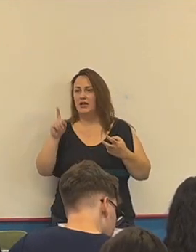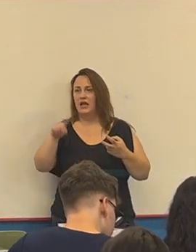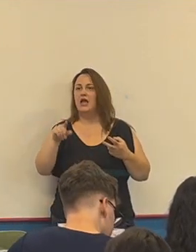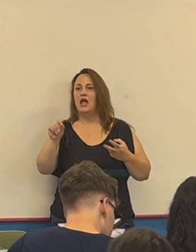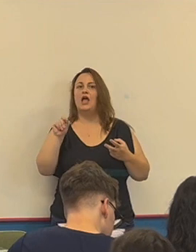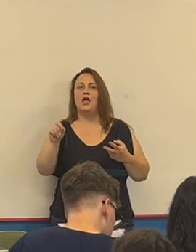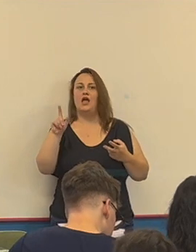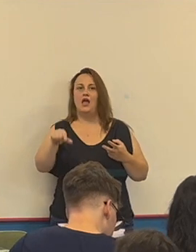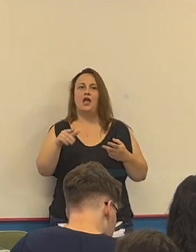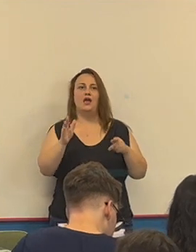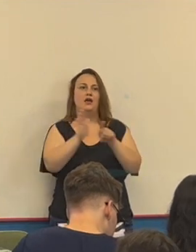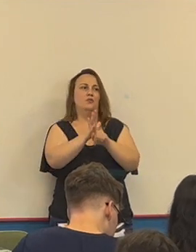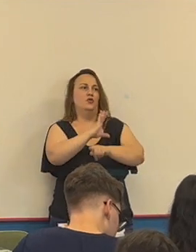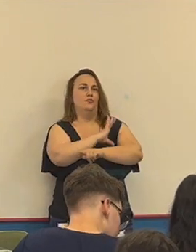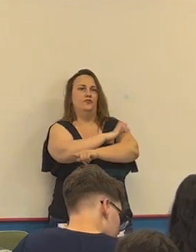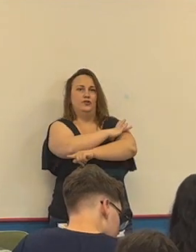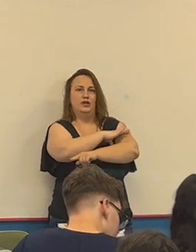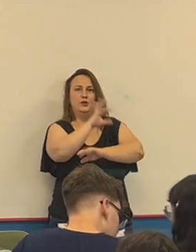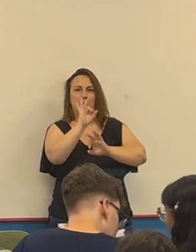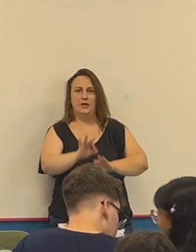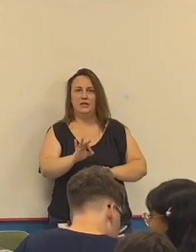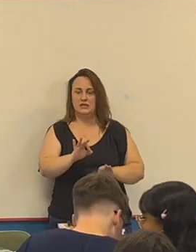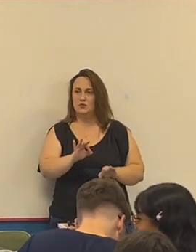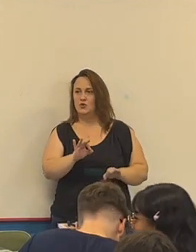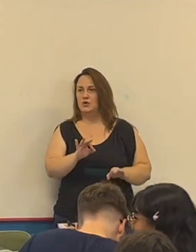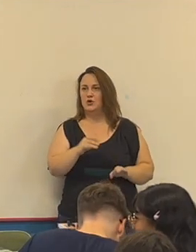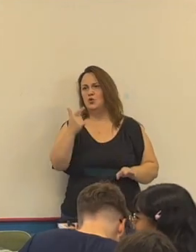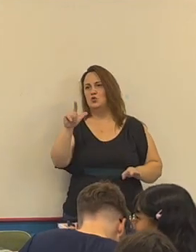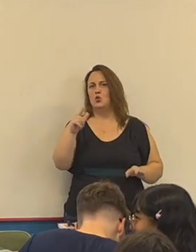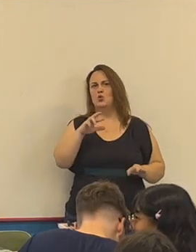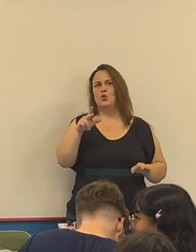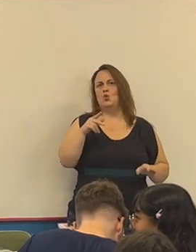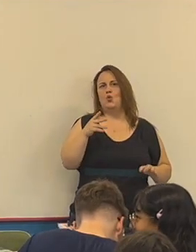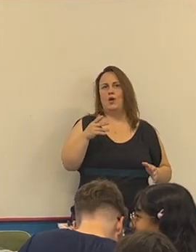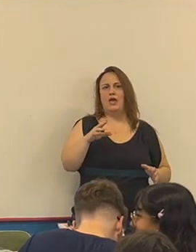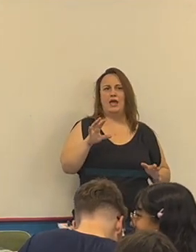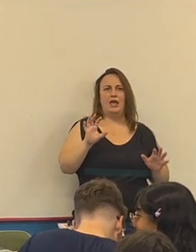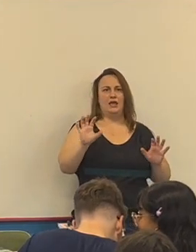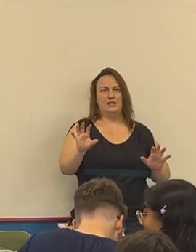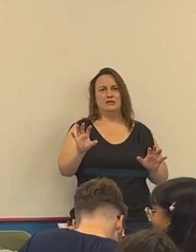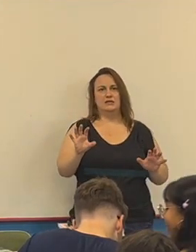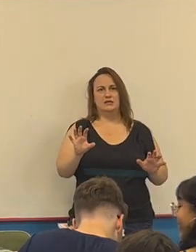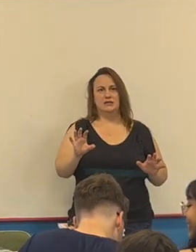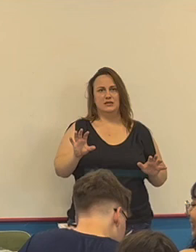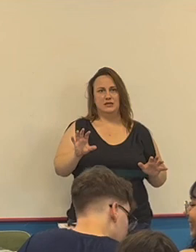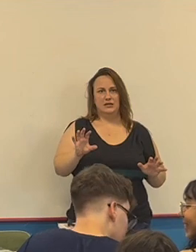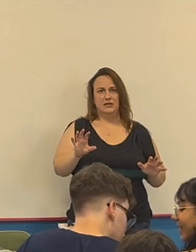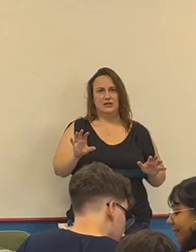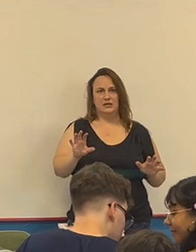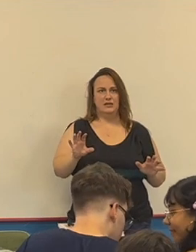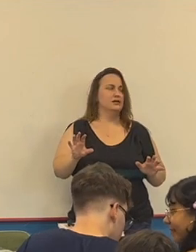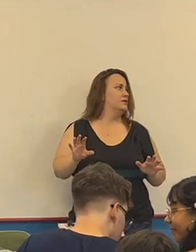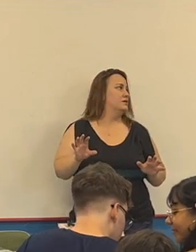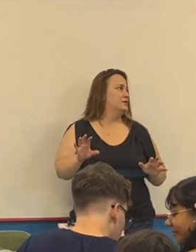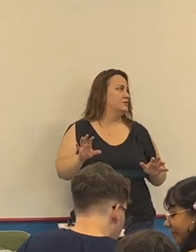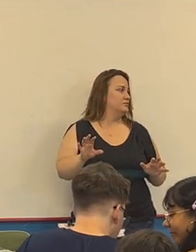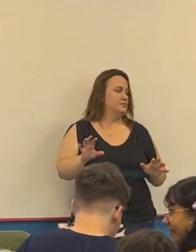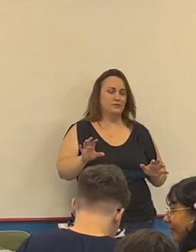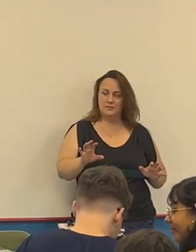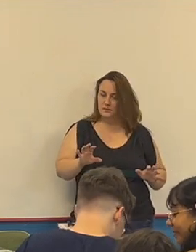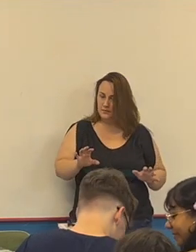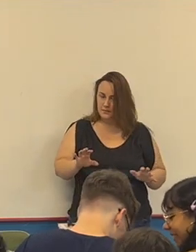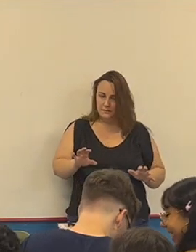esse orixá, entendeu? Enquanto outros orixás não são tão óbvios assim, que aquele personagem é um orixá.